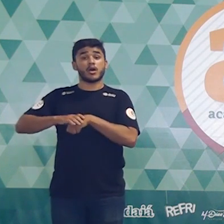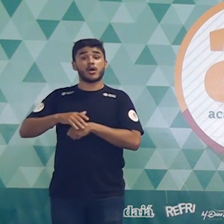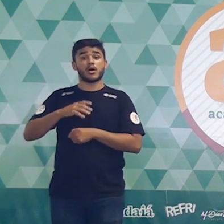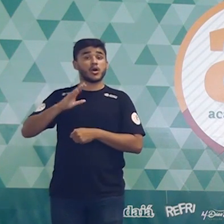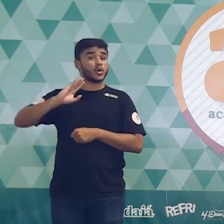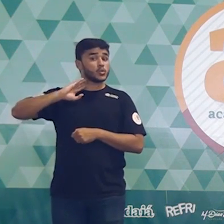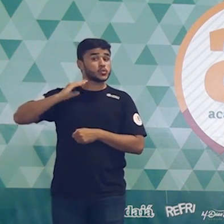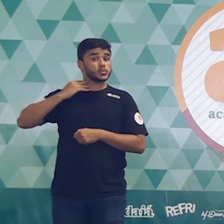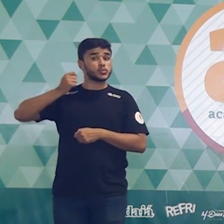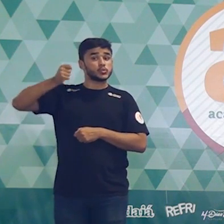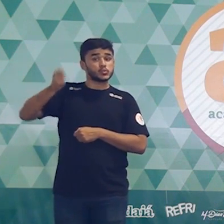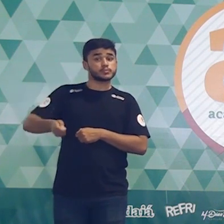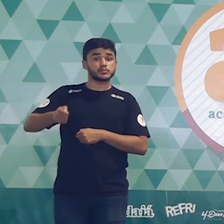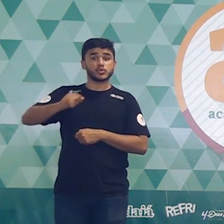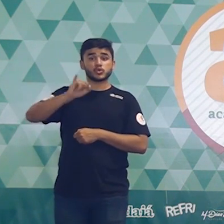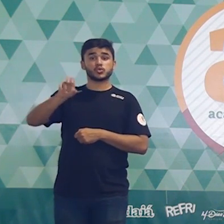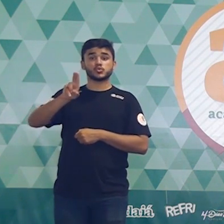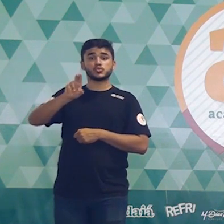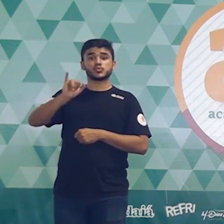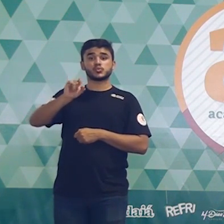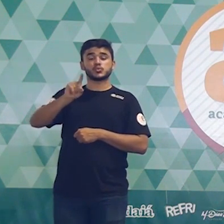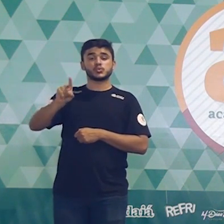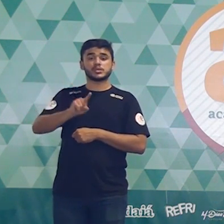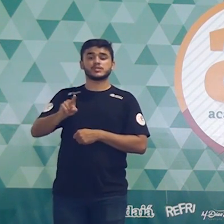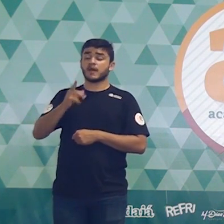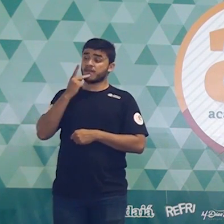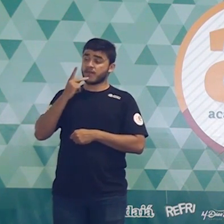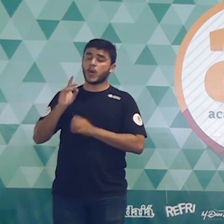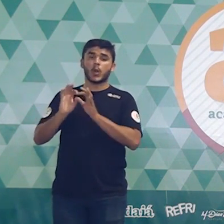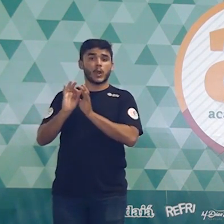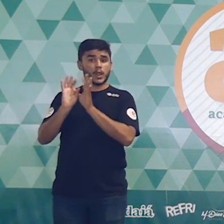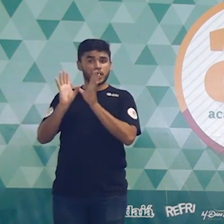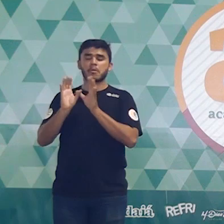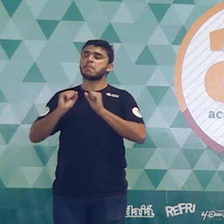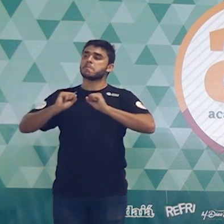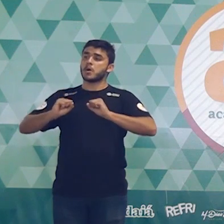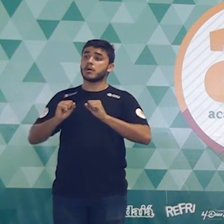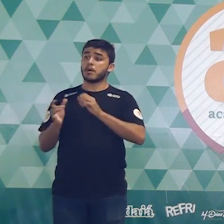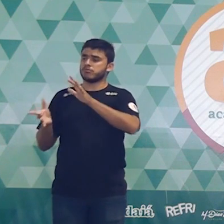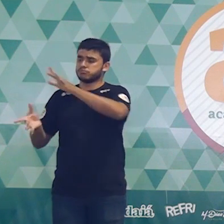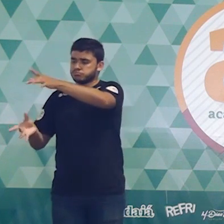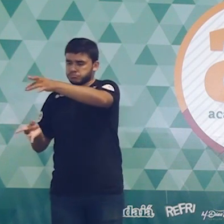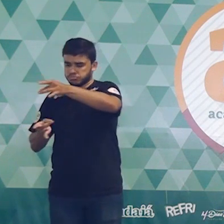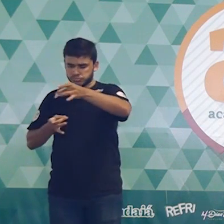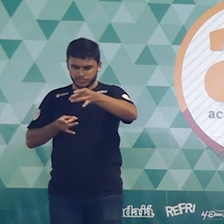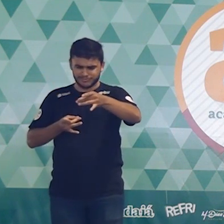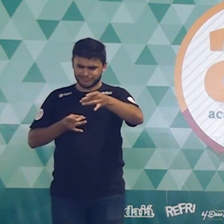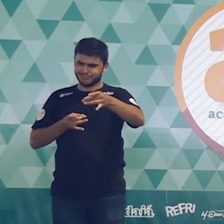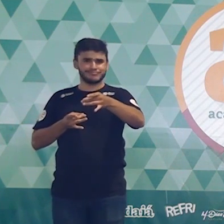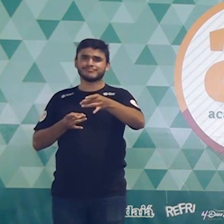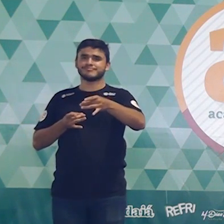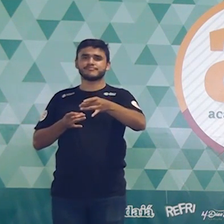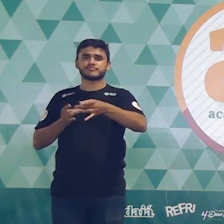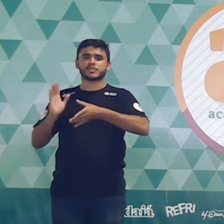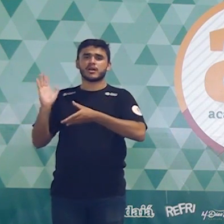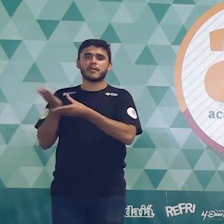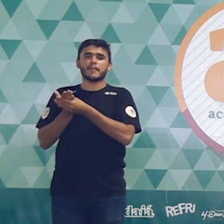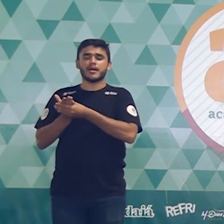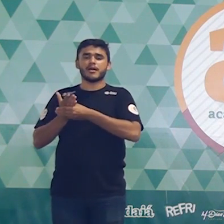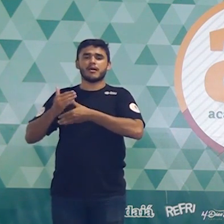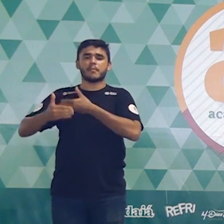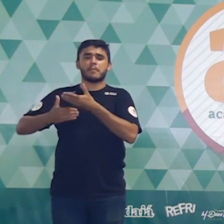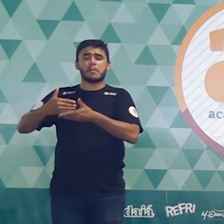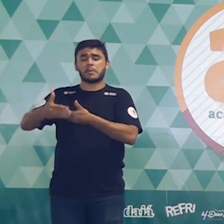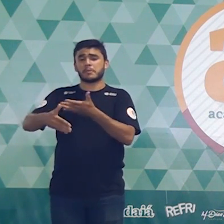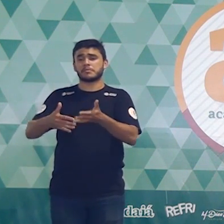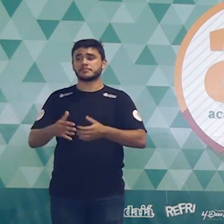o INEP disse, não fomos notificados ainda, e quando formos, vamos recorrer. Traduzindo, imagina que você é corretora do Enem,